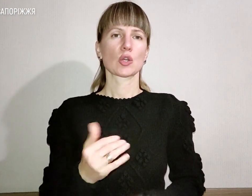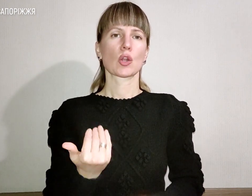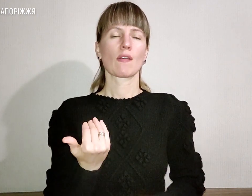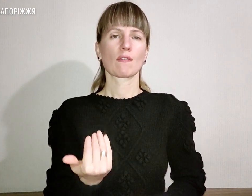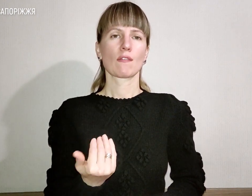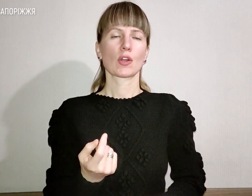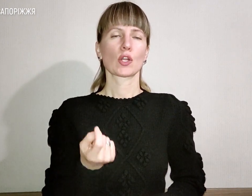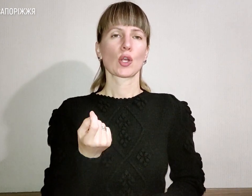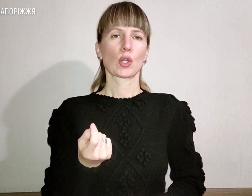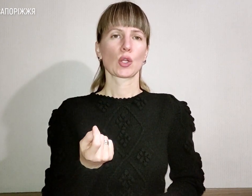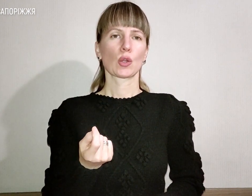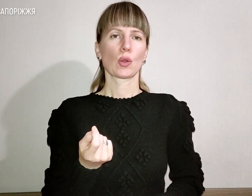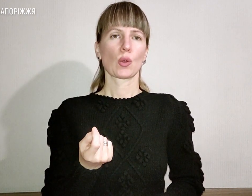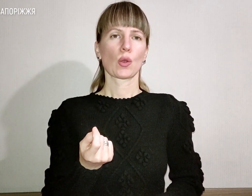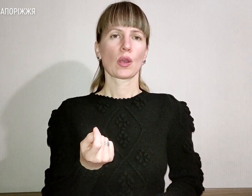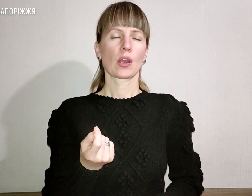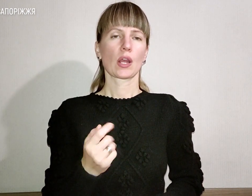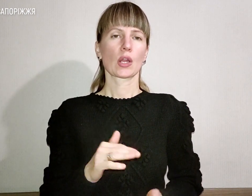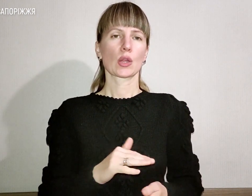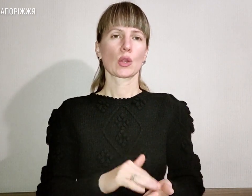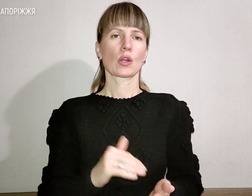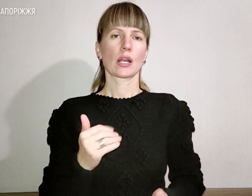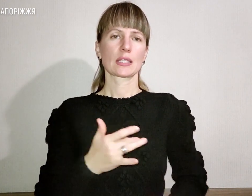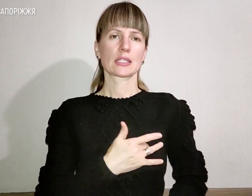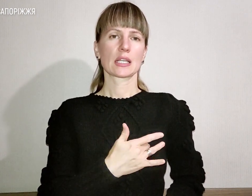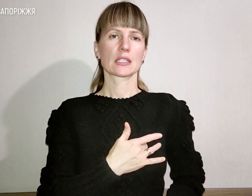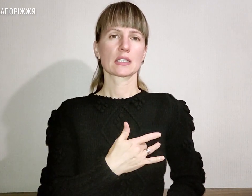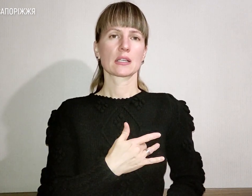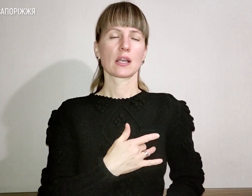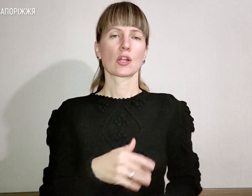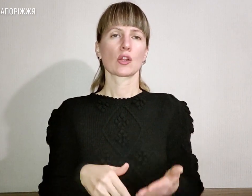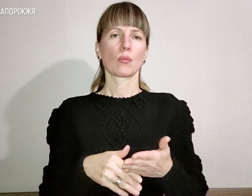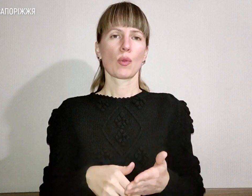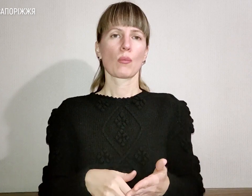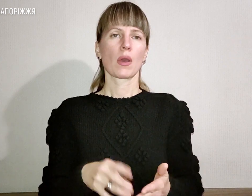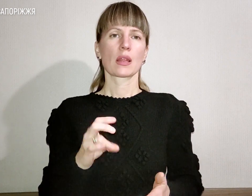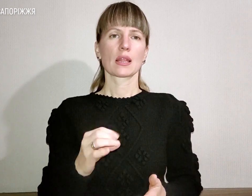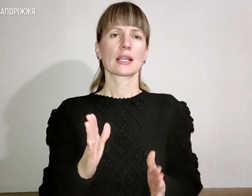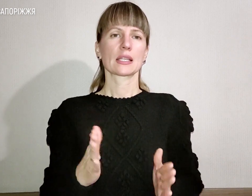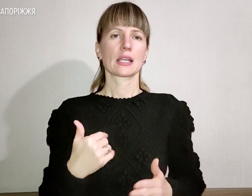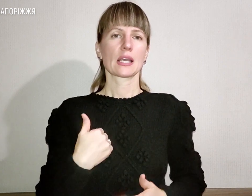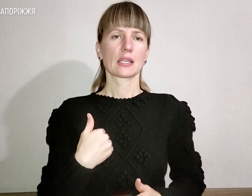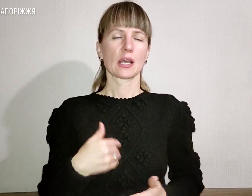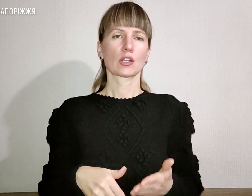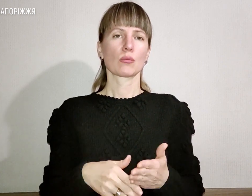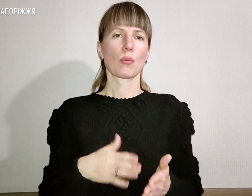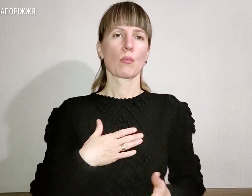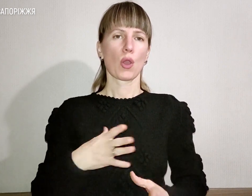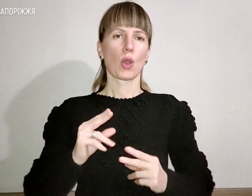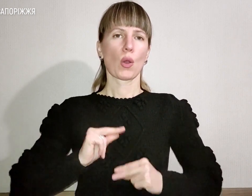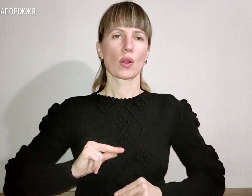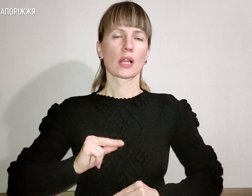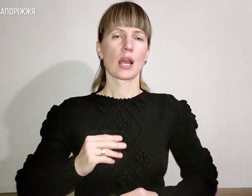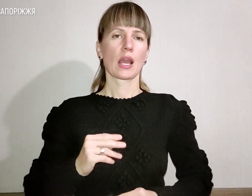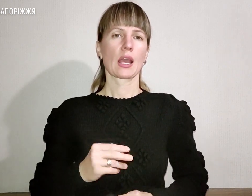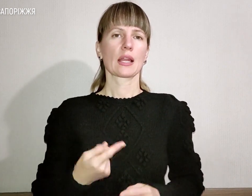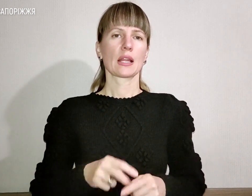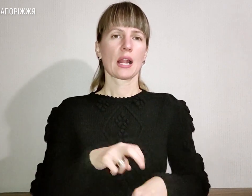трохи так торкається серце. Допомагає не тільки я, допомагають мої колеги, це і лікарі-терапевти,